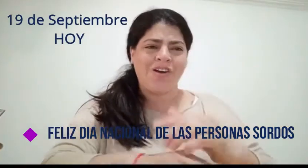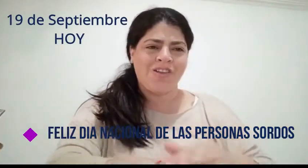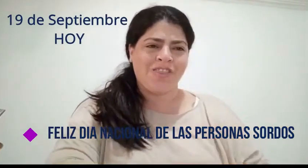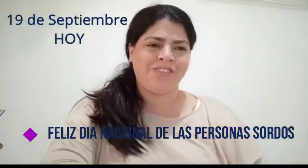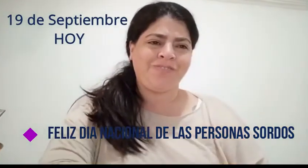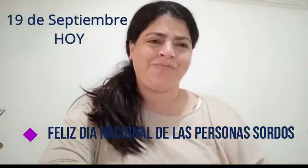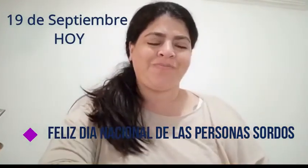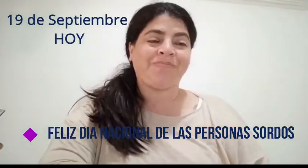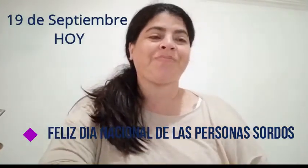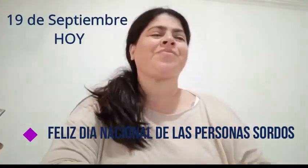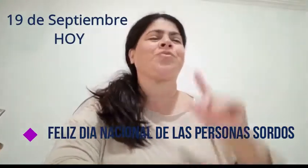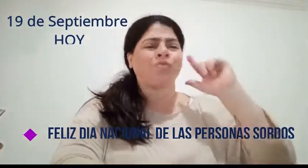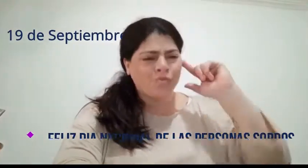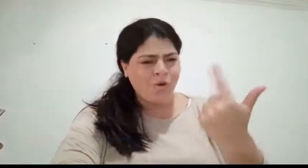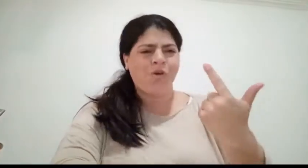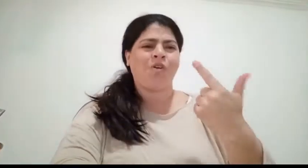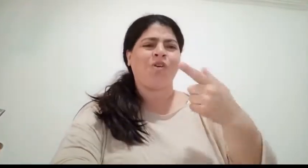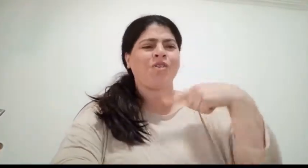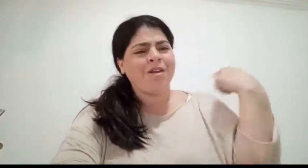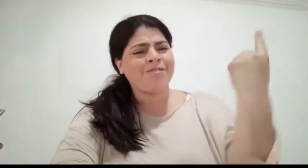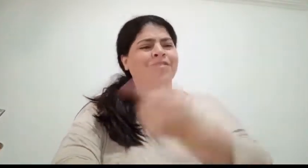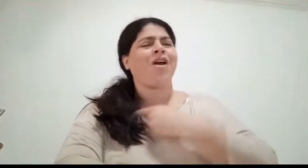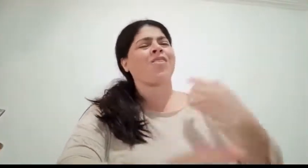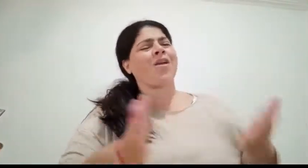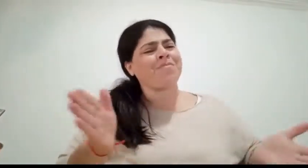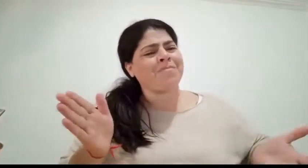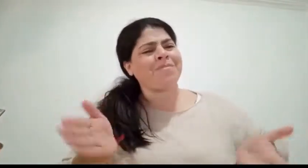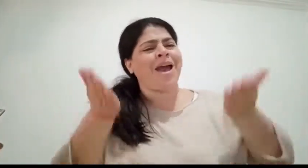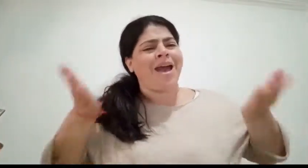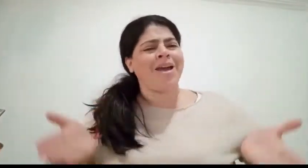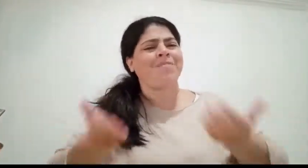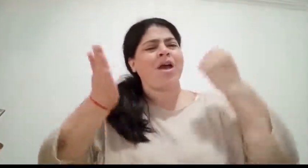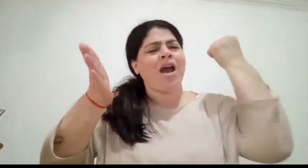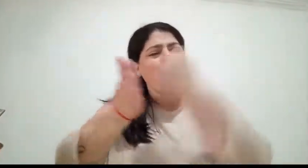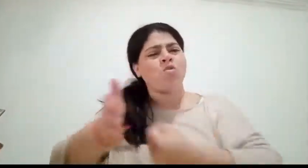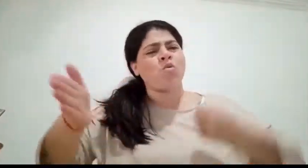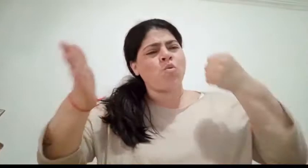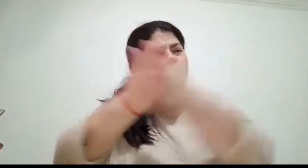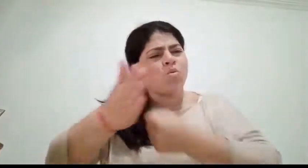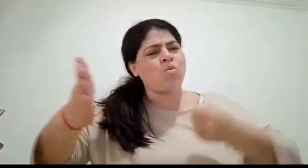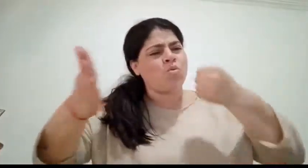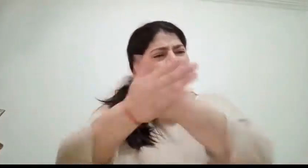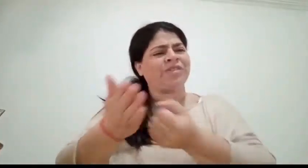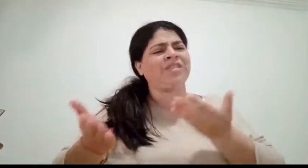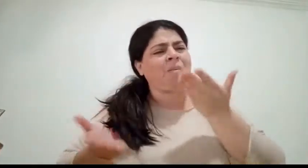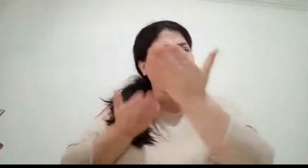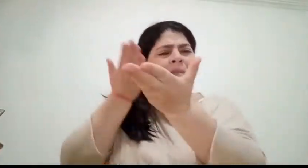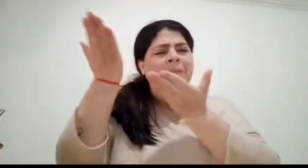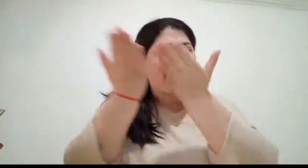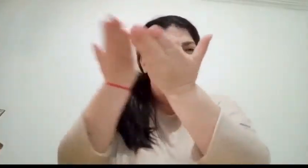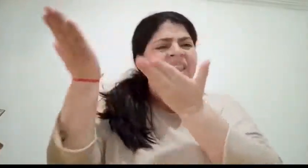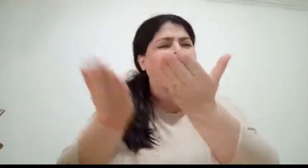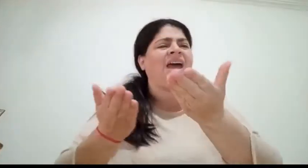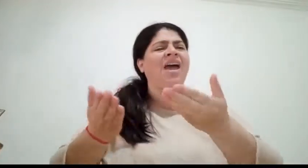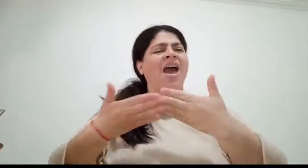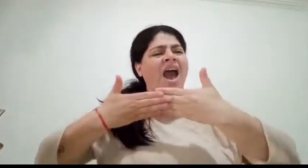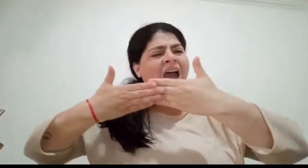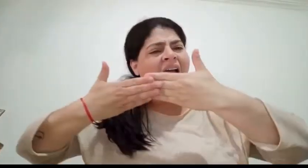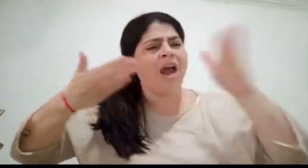pero es que en la reserva continental, si es que está la fuerza con Francia, Alemania, gran parte de los Balcanes, gran parte